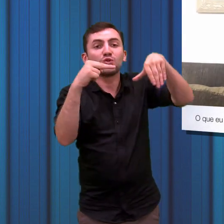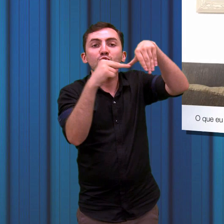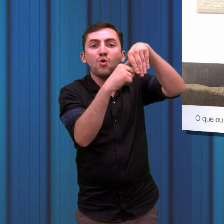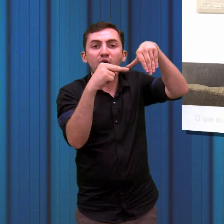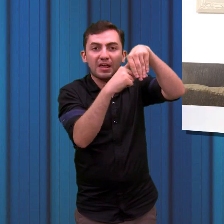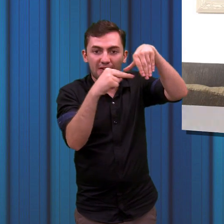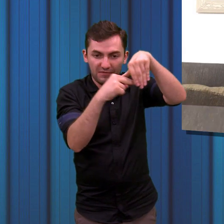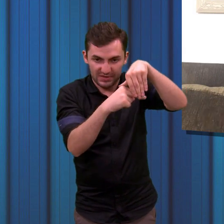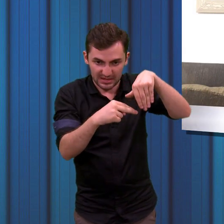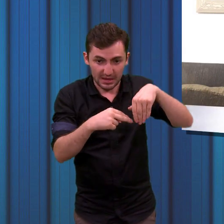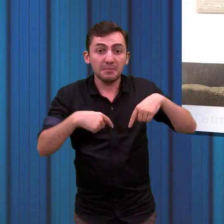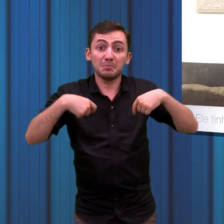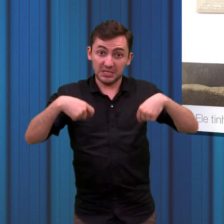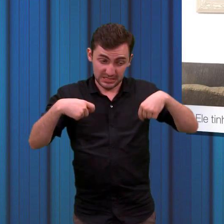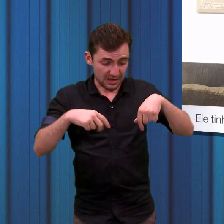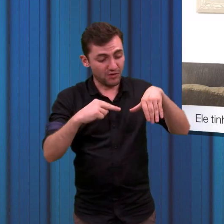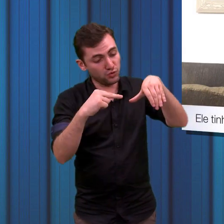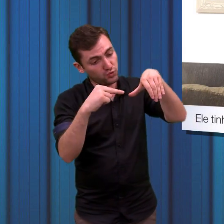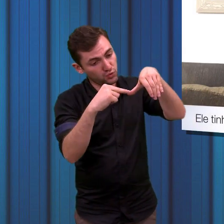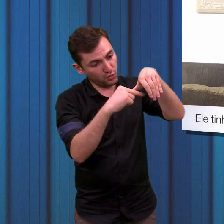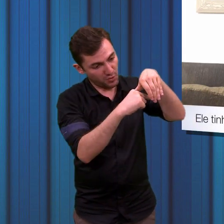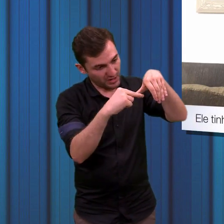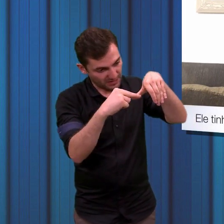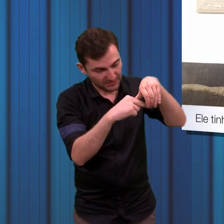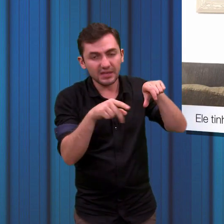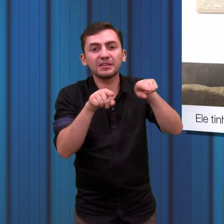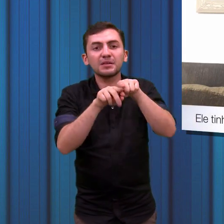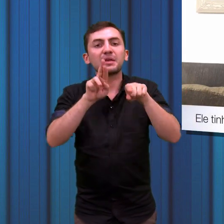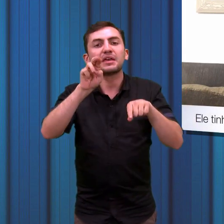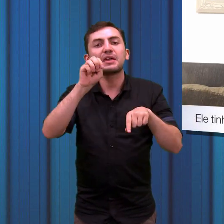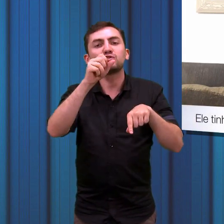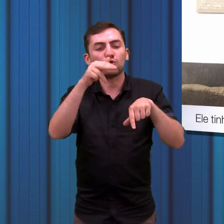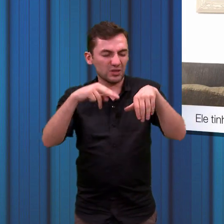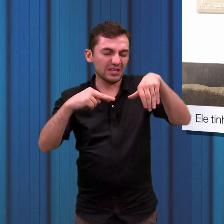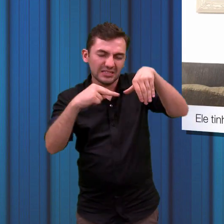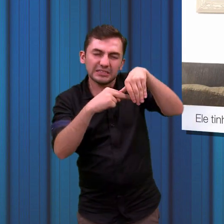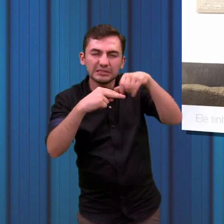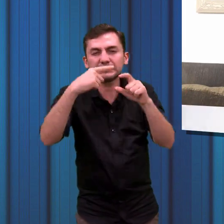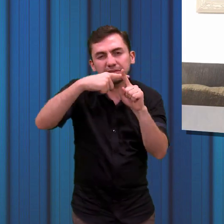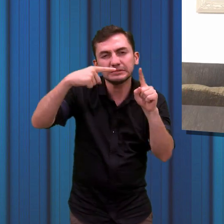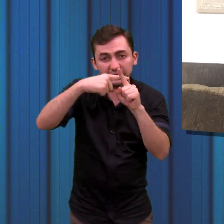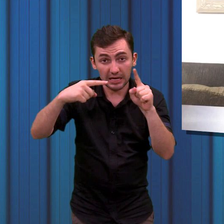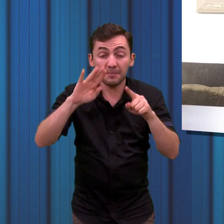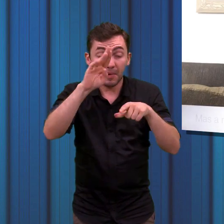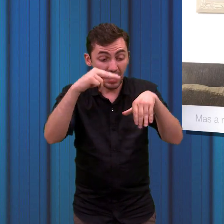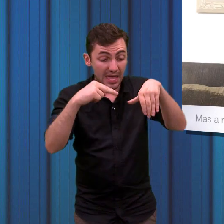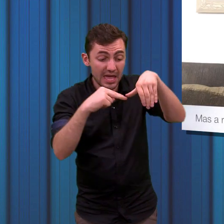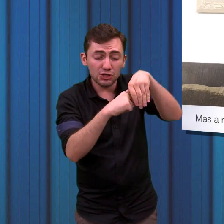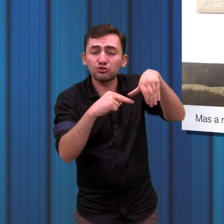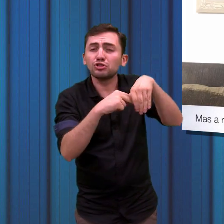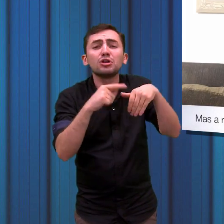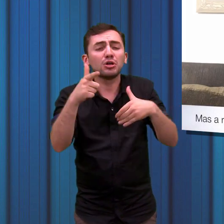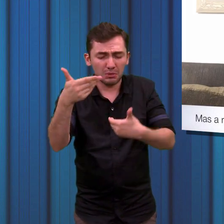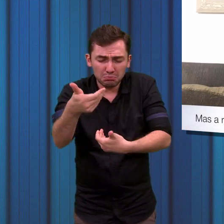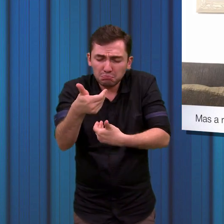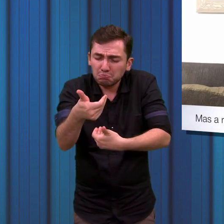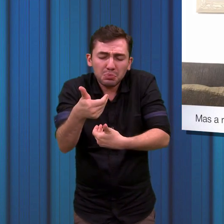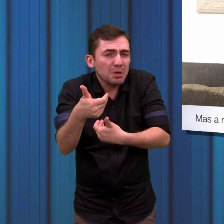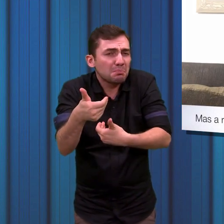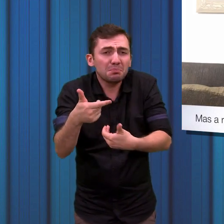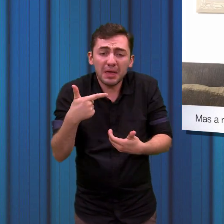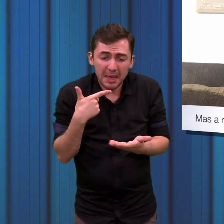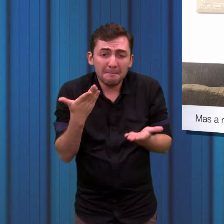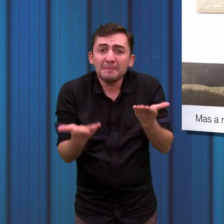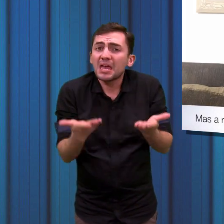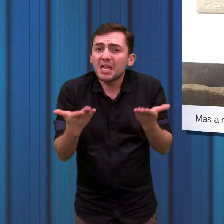fazer uma tomografia. Ele tinha que fazer tomografia e ressonância magnética. Mas a ressonância ele era